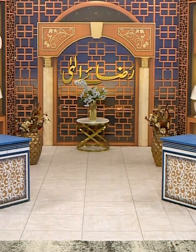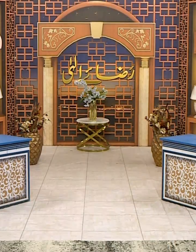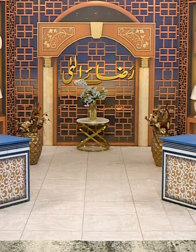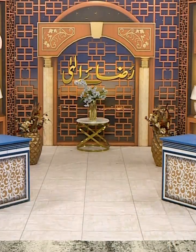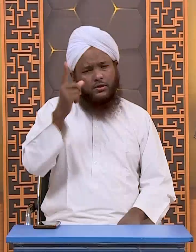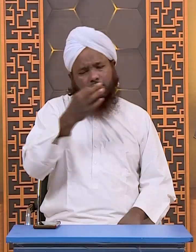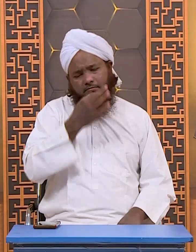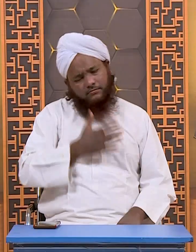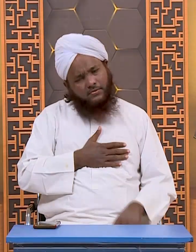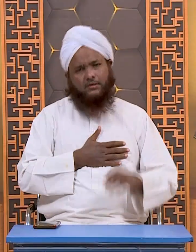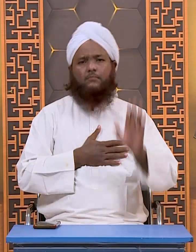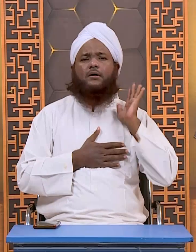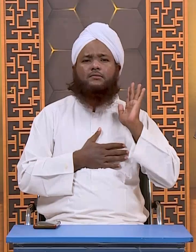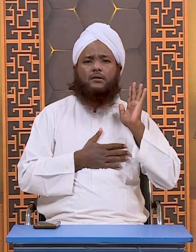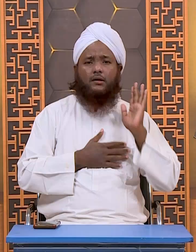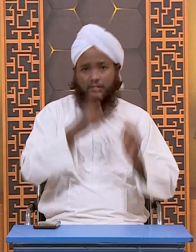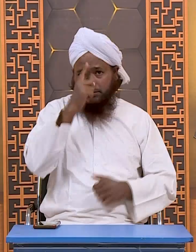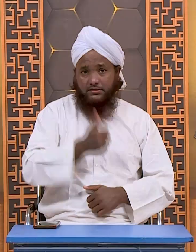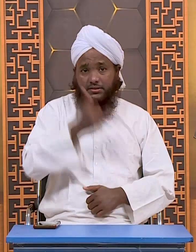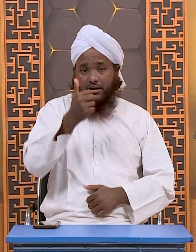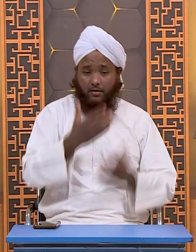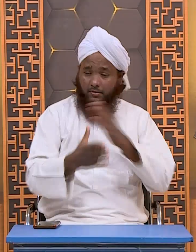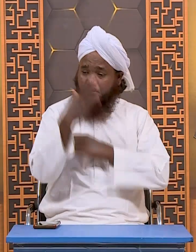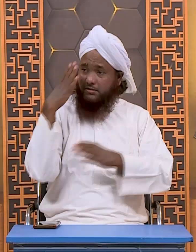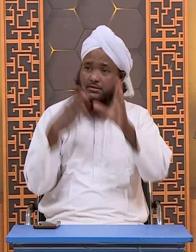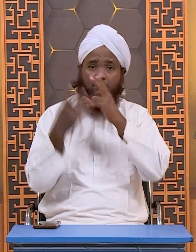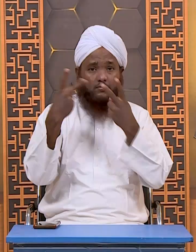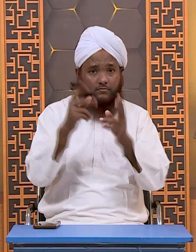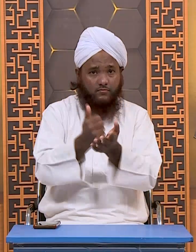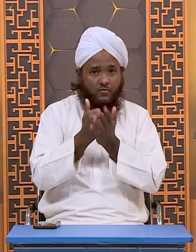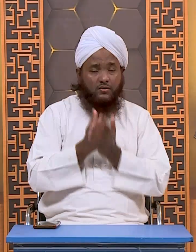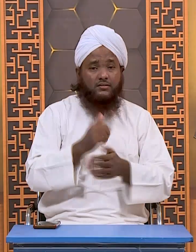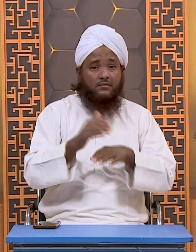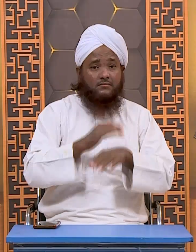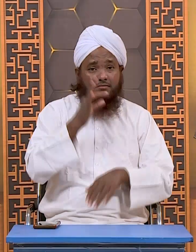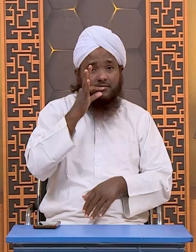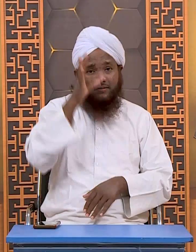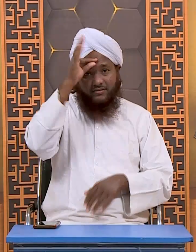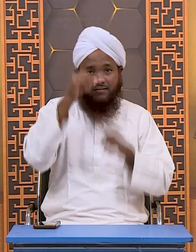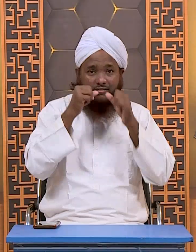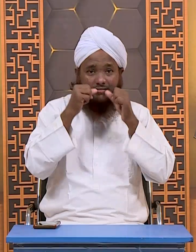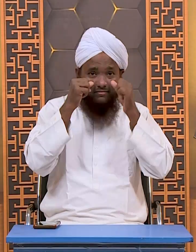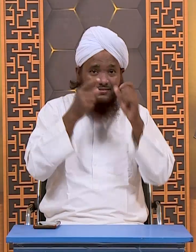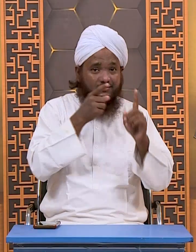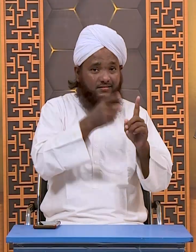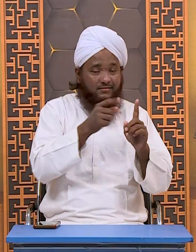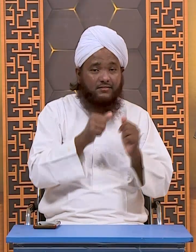رہیں گے، انشاءاللہ اس پر ہمیں اجر دیا جائے گا۔ کتنی پیاری میرے آقا صلی اللہ علیہ وسلم نے انہیں بشارت عطا فرمائی۔ حضور علیہ